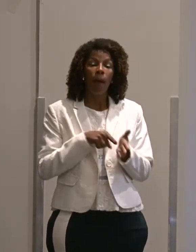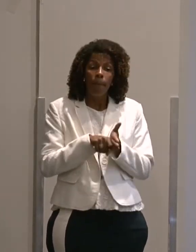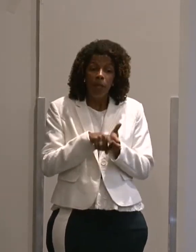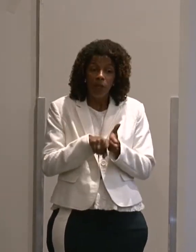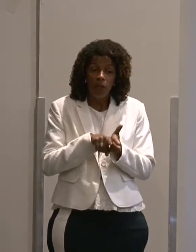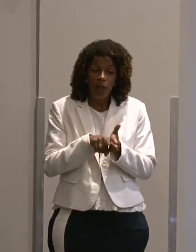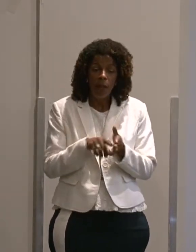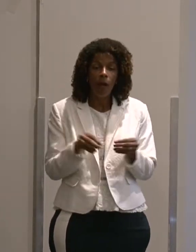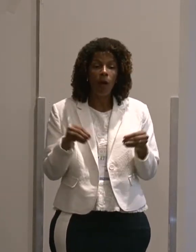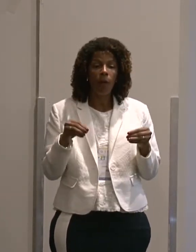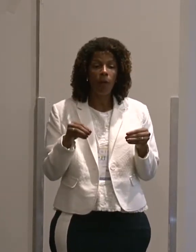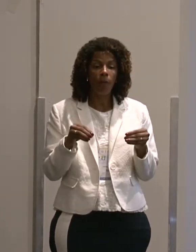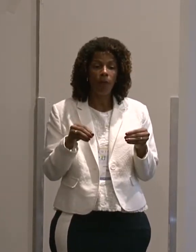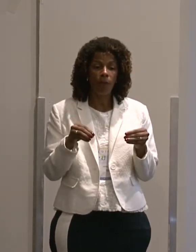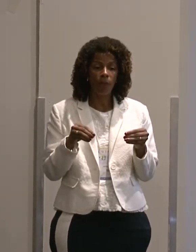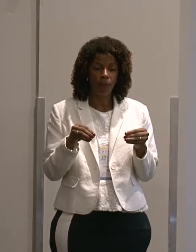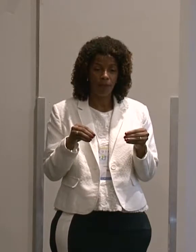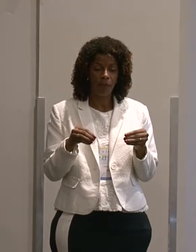A pesquisa, ela tem o objetivo